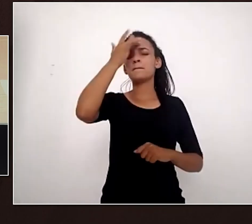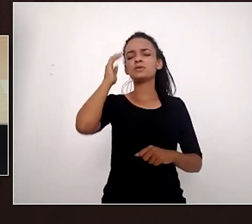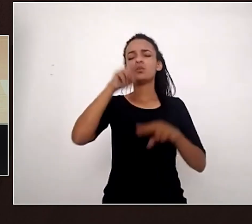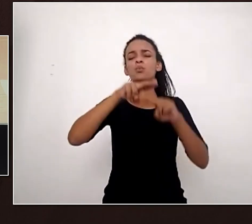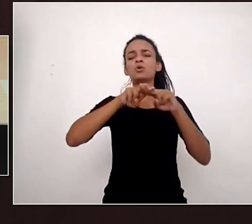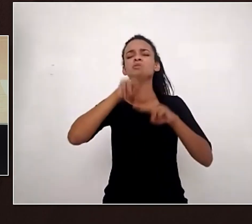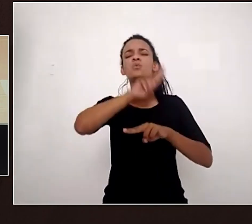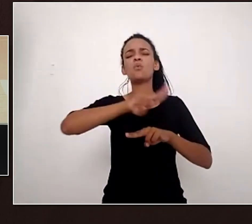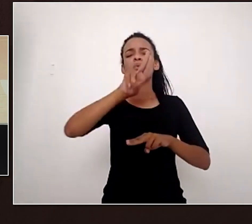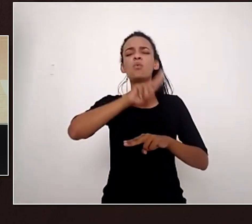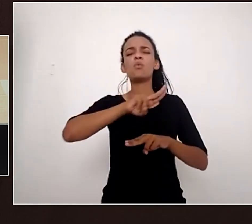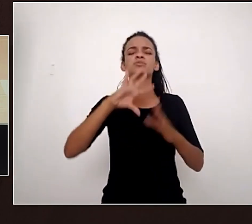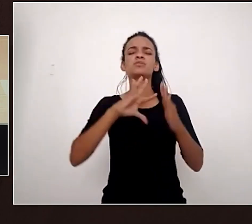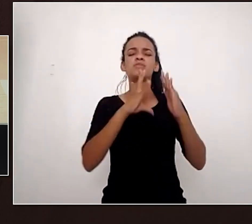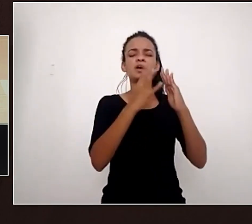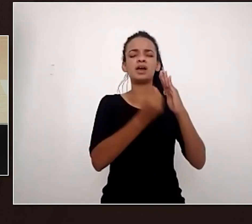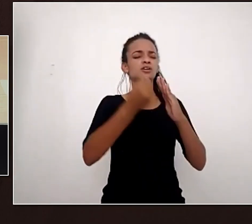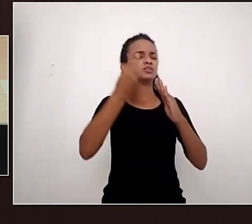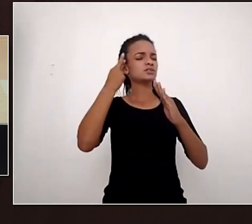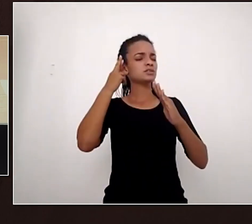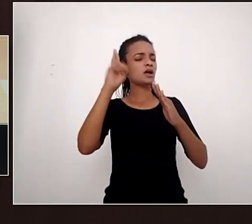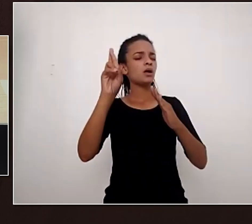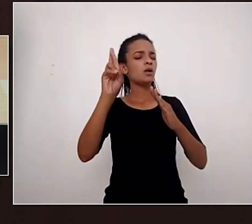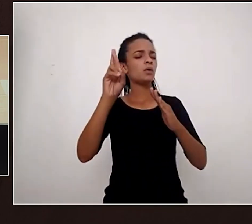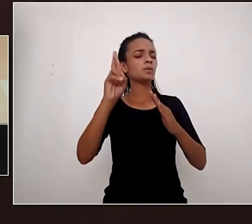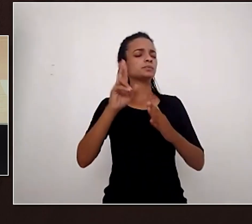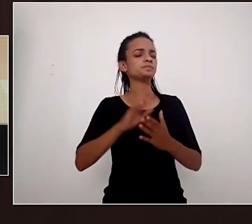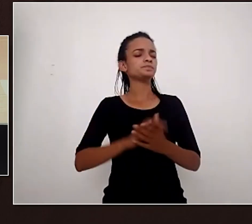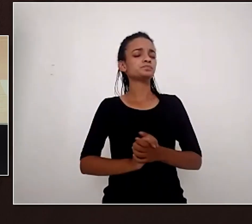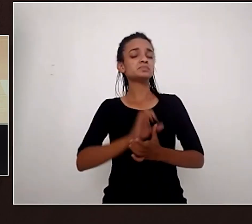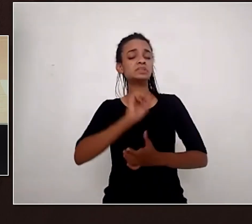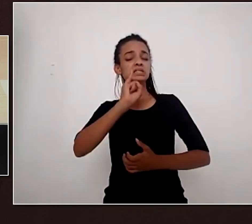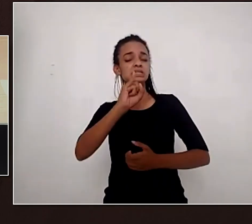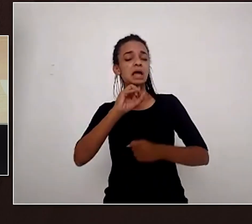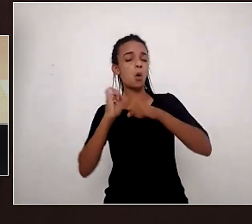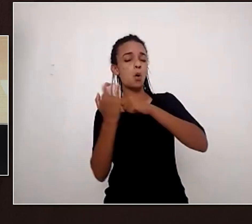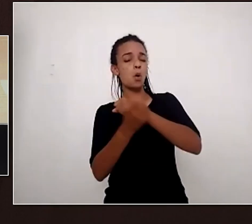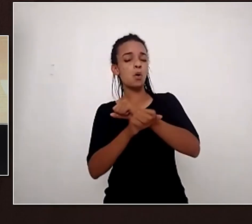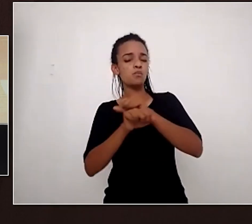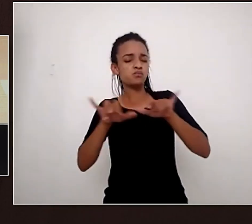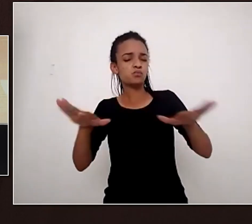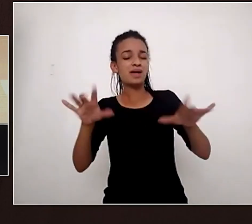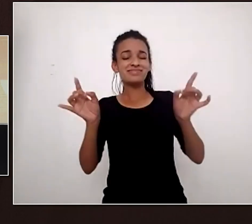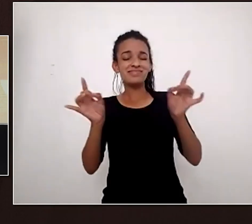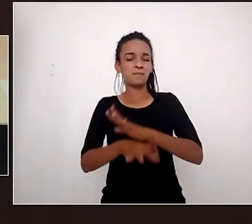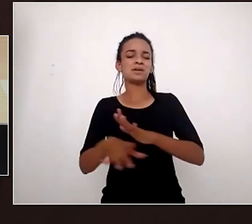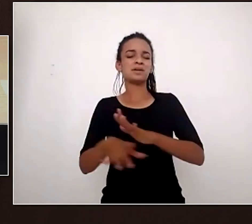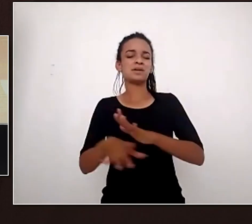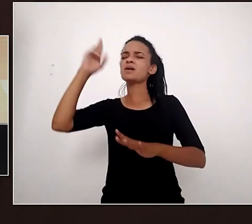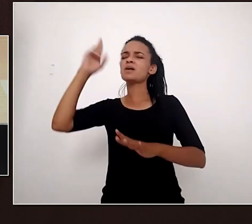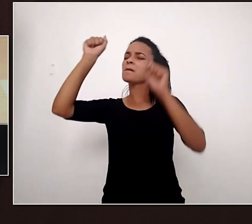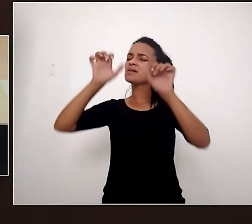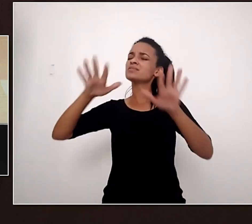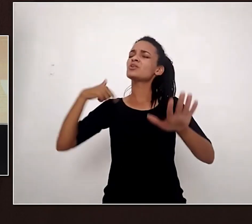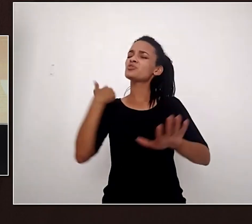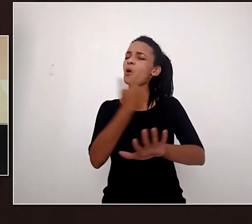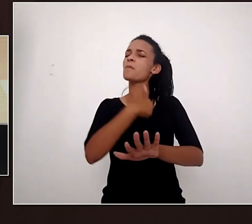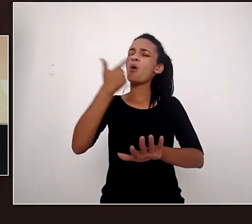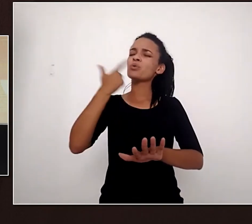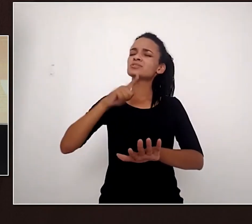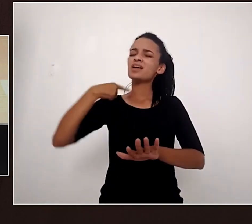Senhor, quando terminar a pandemia, Senhor, o Senhor possa nos agraciar para para conquistar territórios que não foram